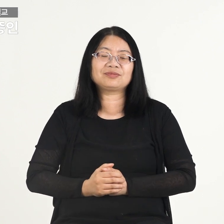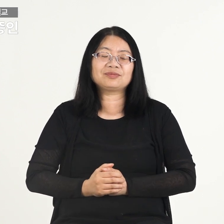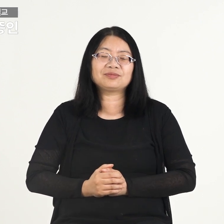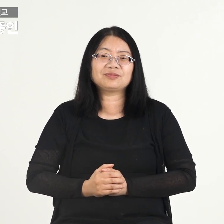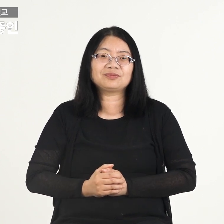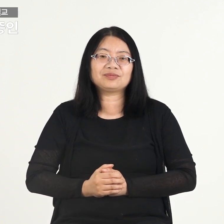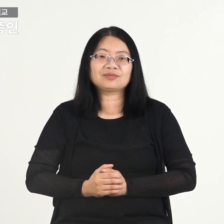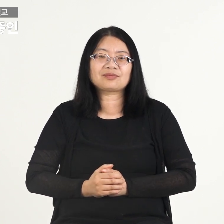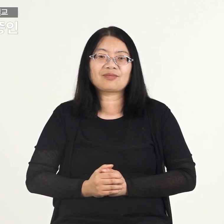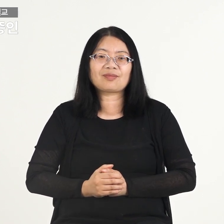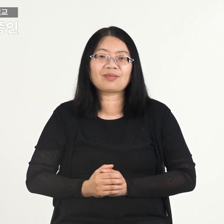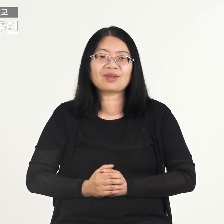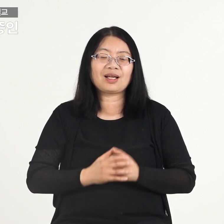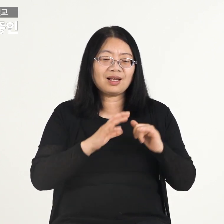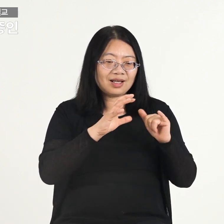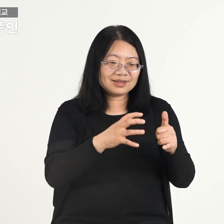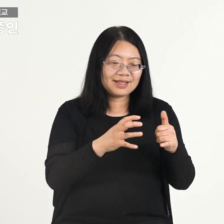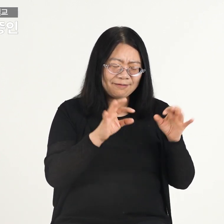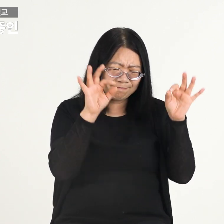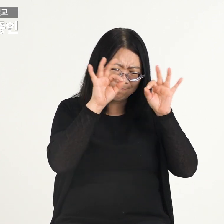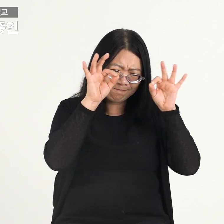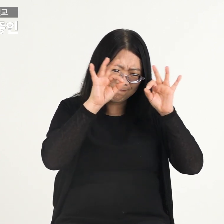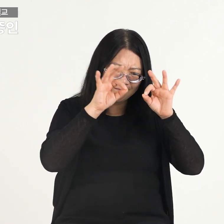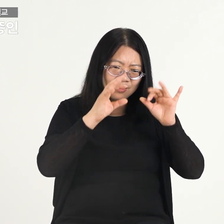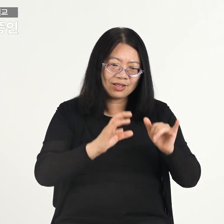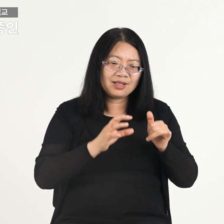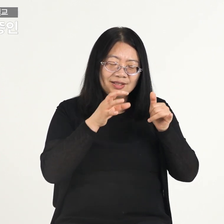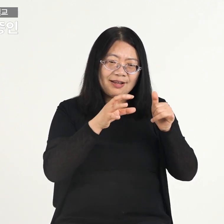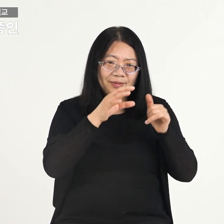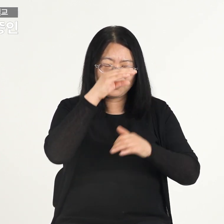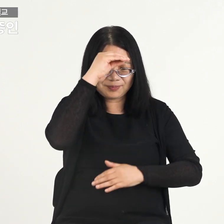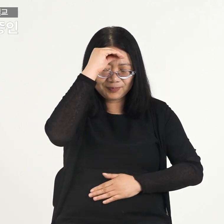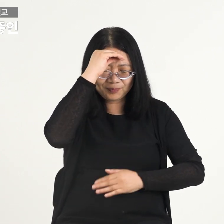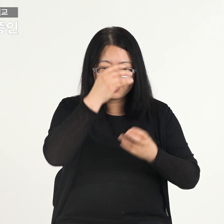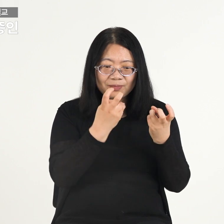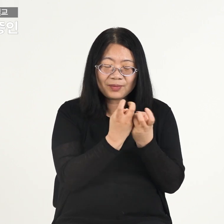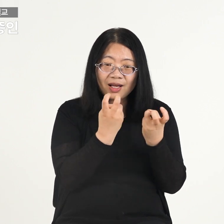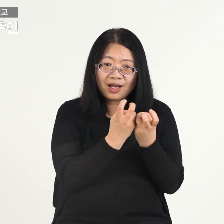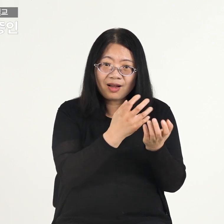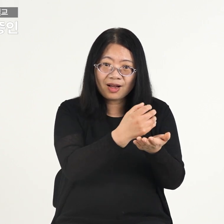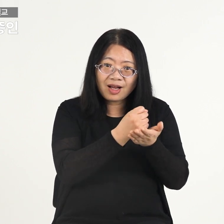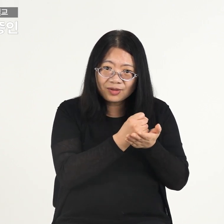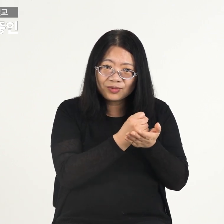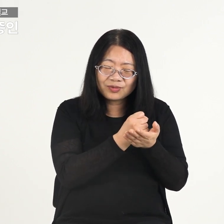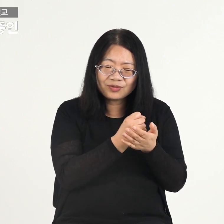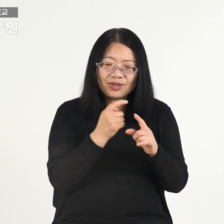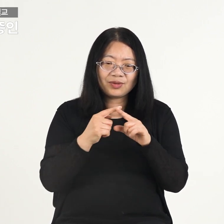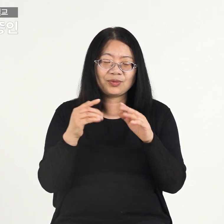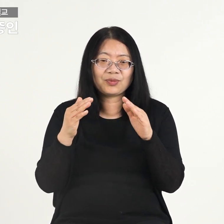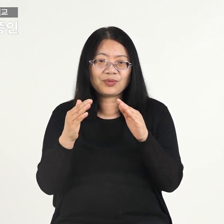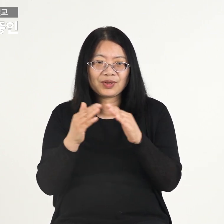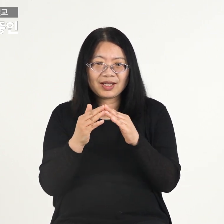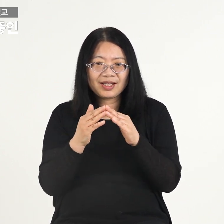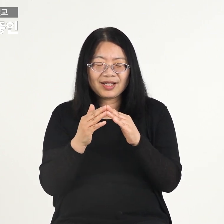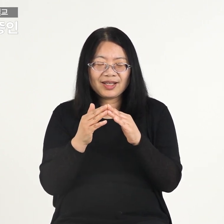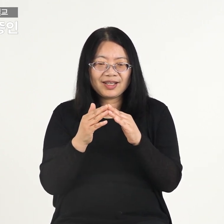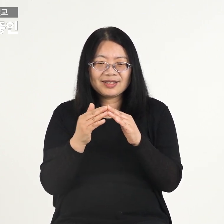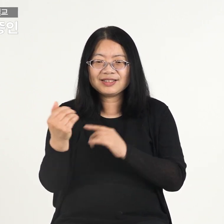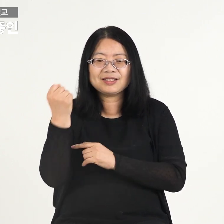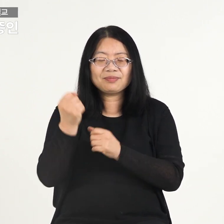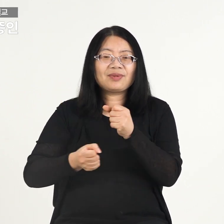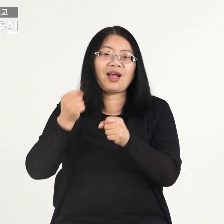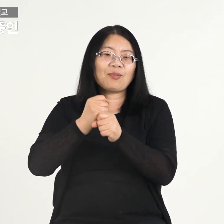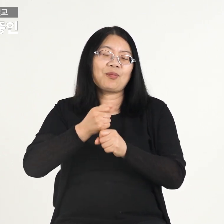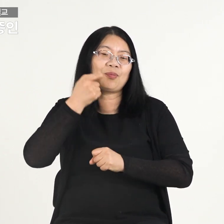절대 세상이 추구하거나 세상이 흉내내는 방식으로 교회는 매력을 회복할 수가